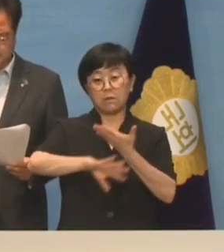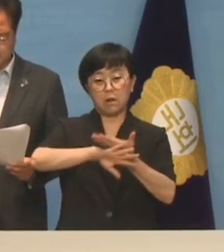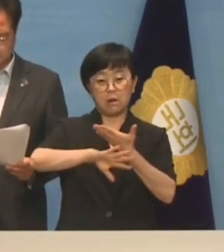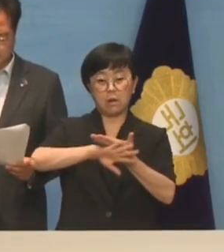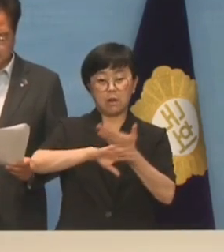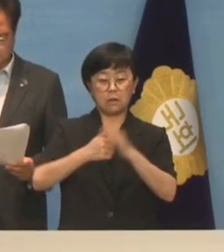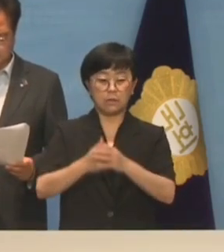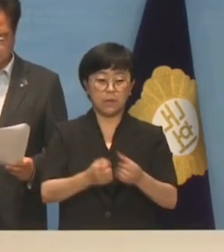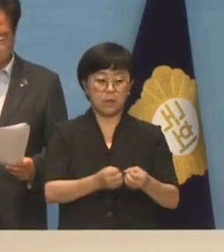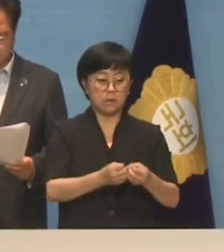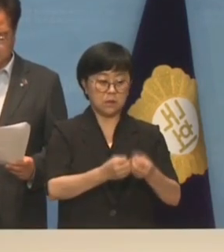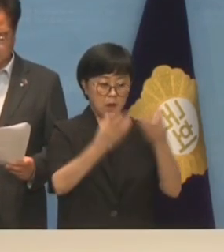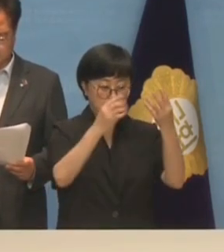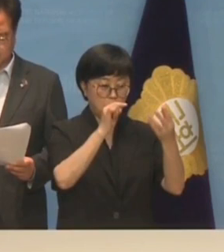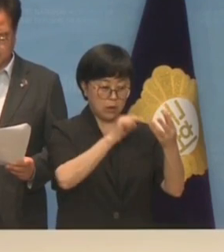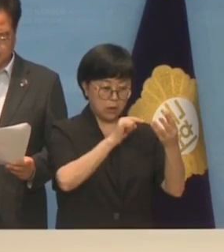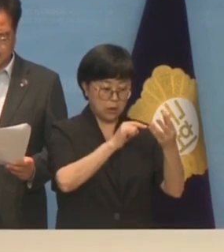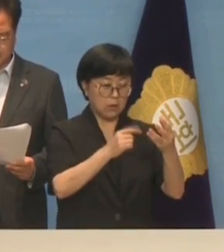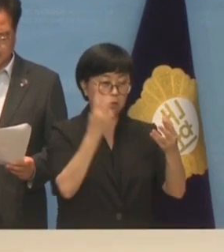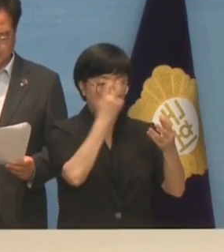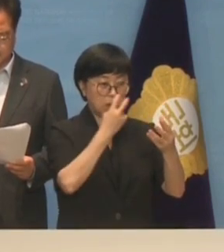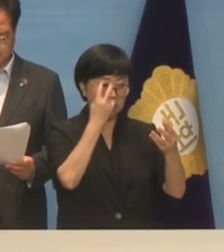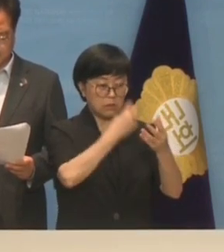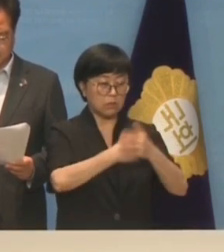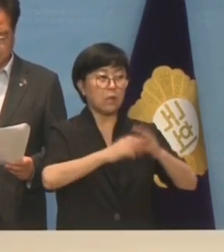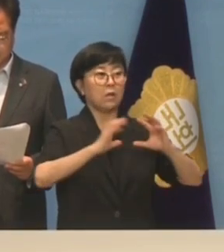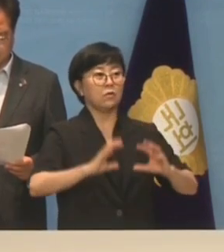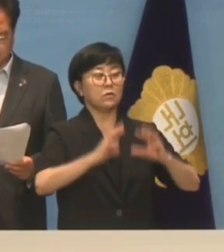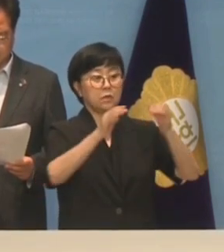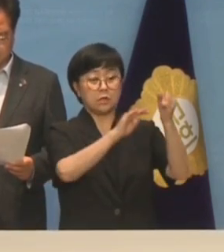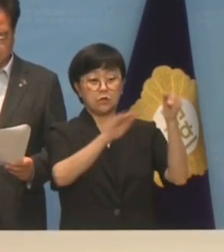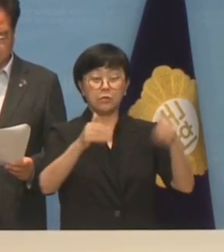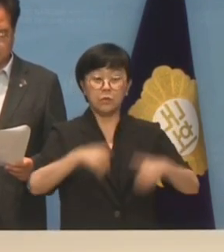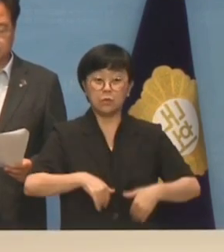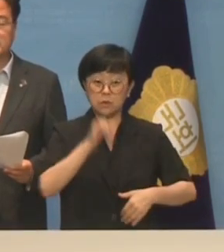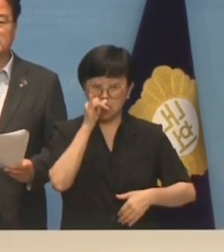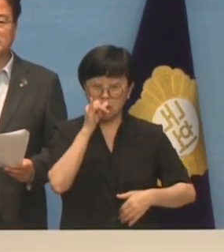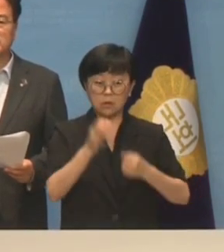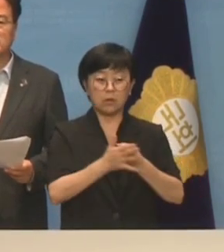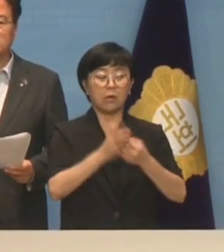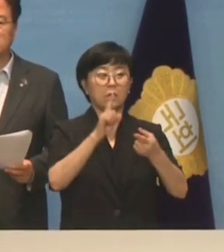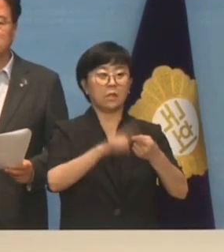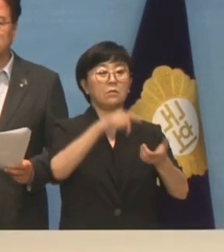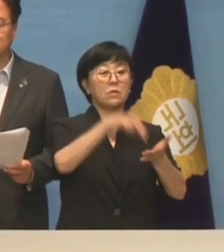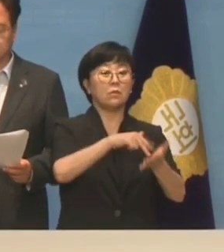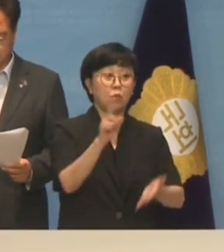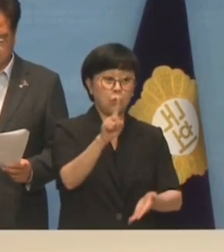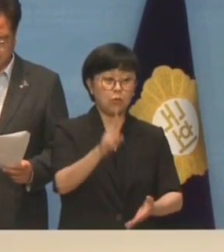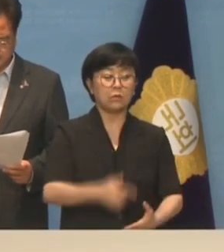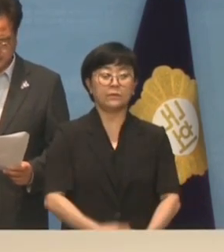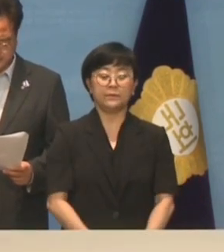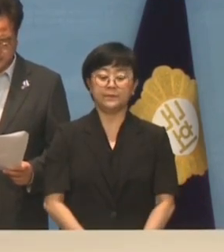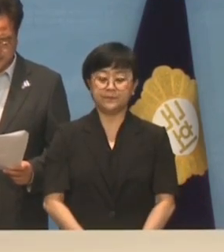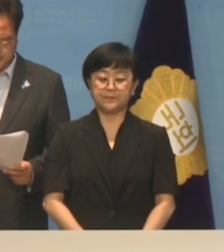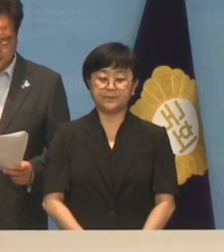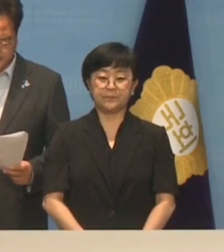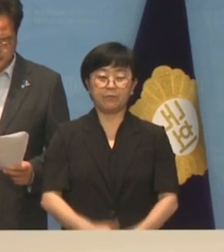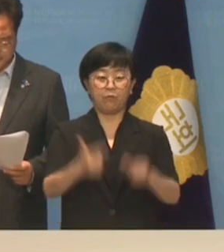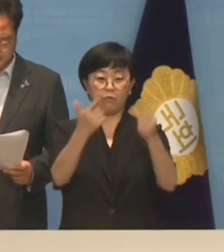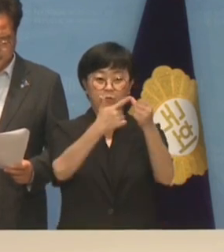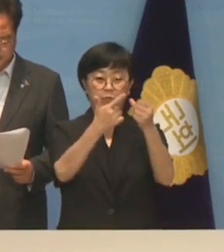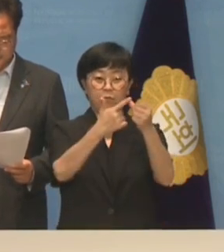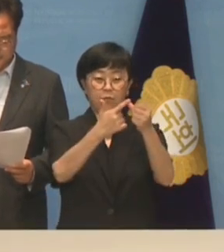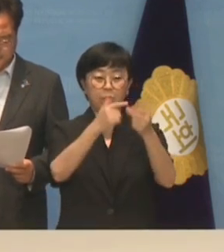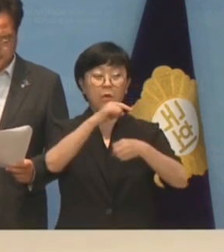위해서는 사고 원전 관리에 대한 별도의 국제적 기준이 필요하다고 보는데 이에 대한 입장은 무엇입니까? 여섯